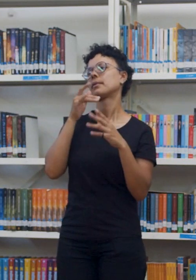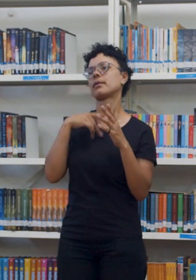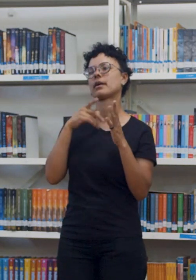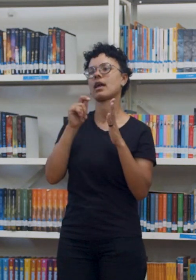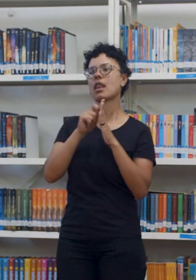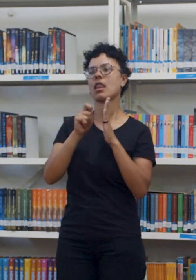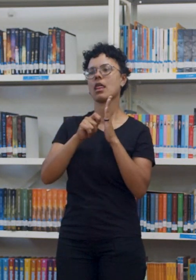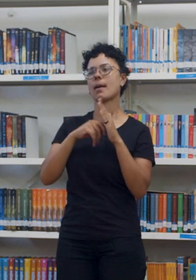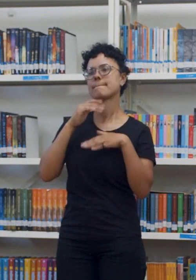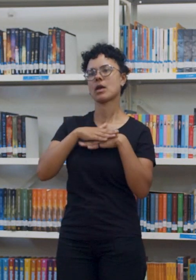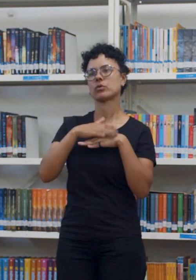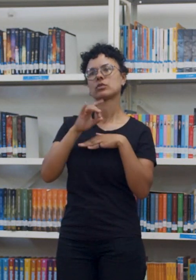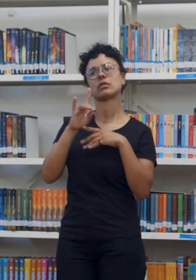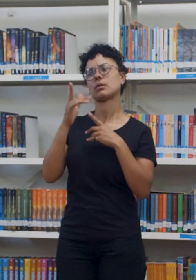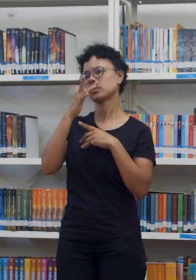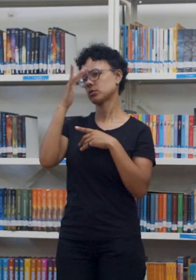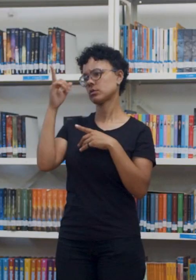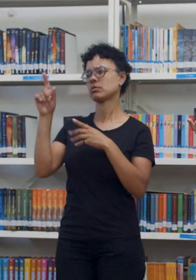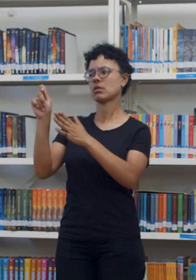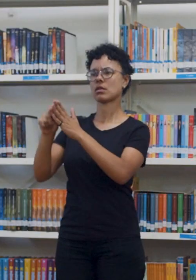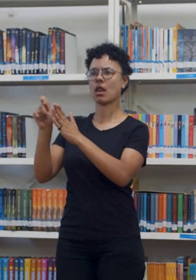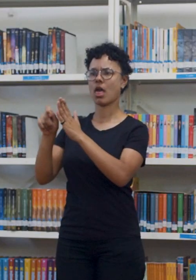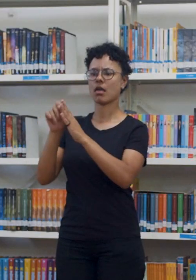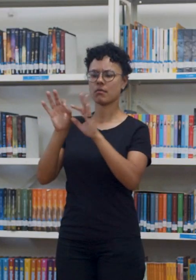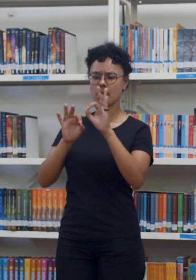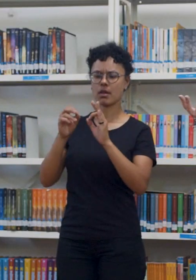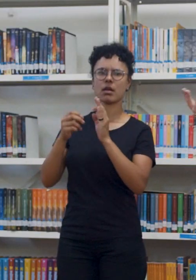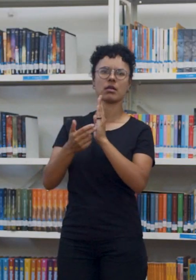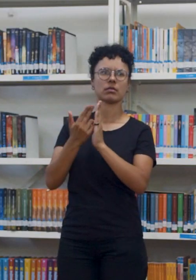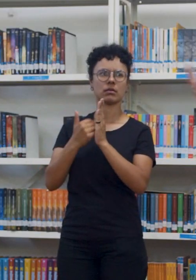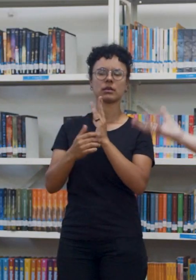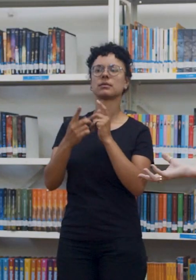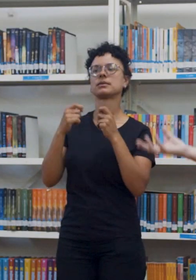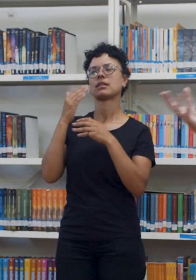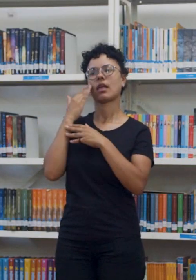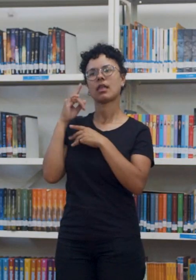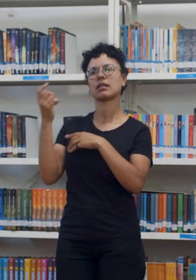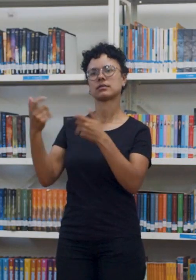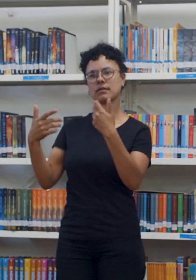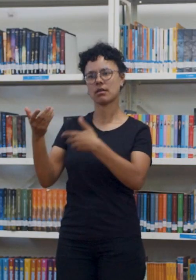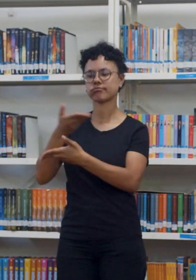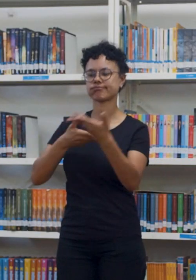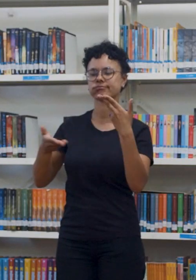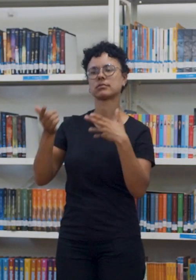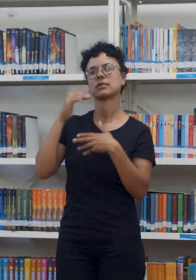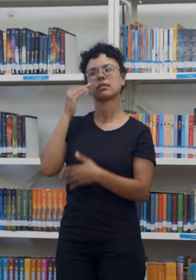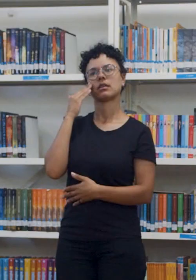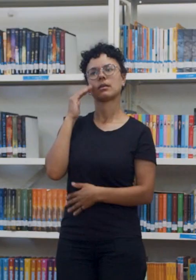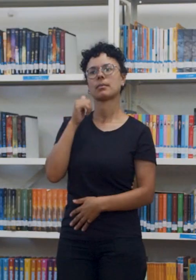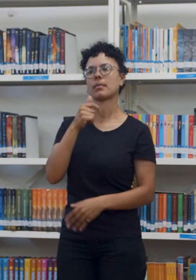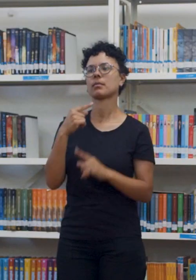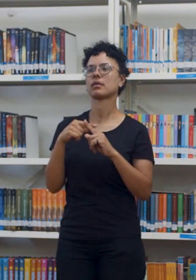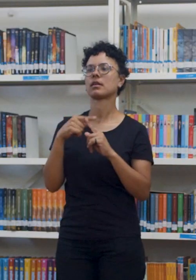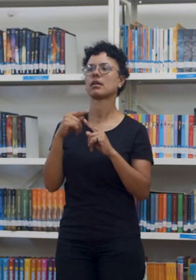fazer autorias minhas, eu posso contratar outras pessoas para escrever histórias, Mas você vai entender o que os outros estão escrevendo de uma forma melhor.